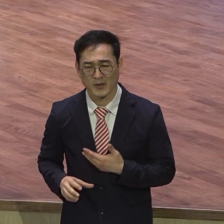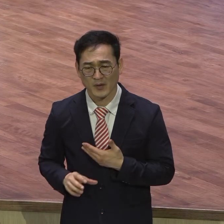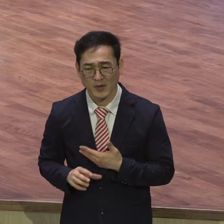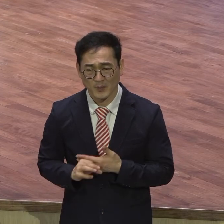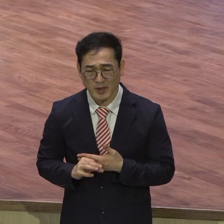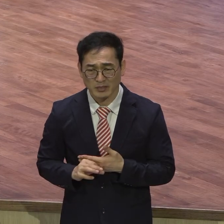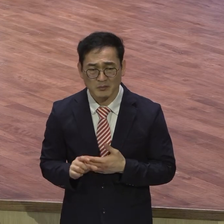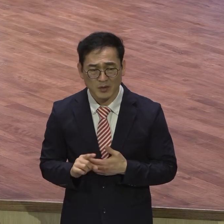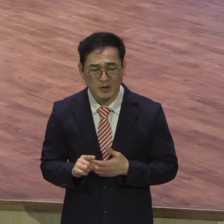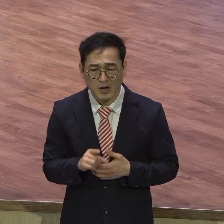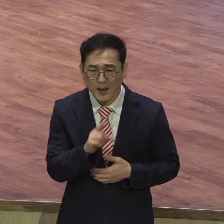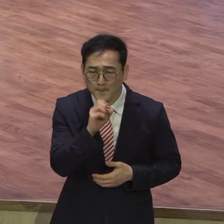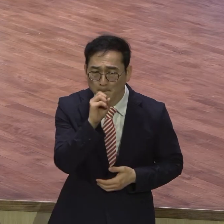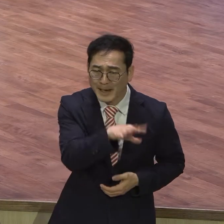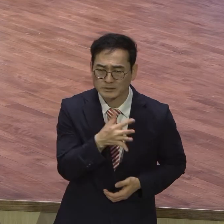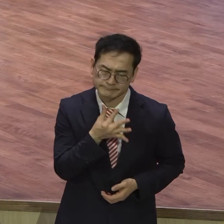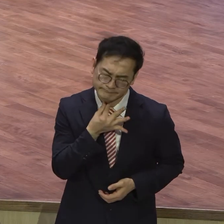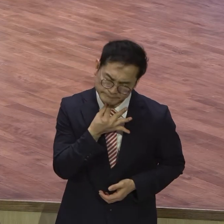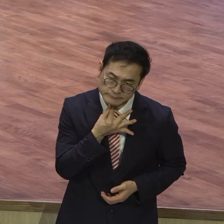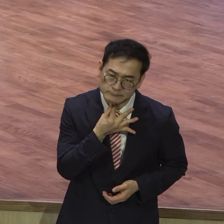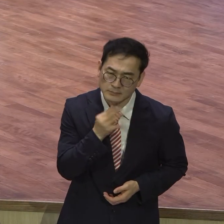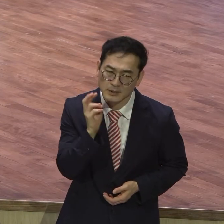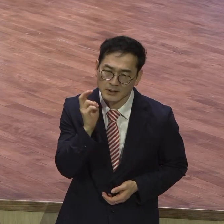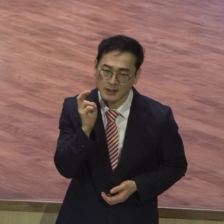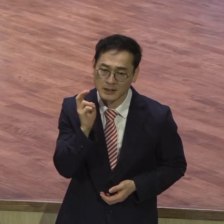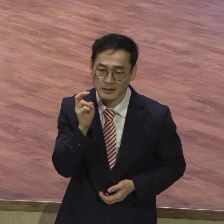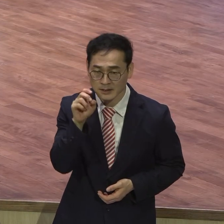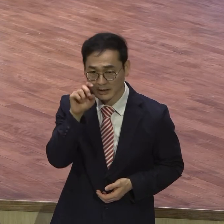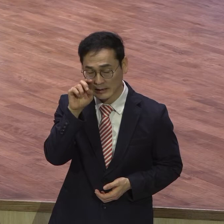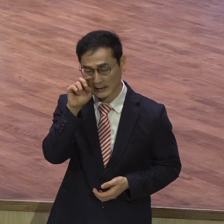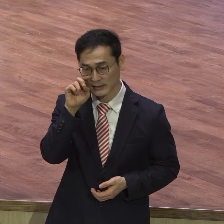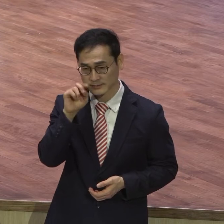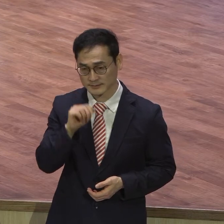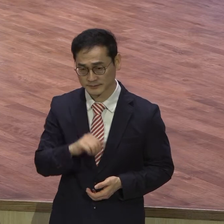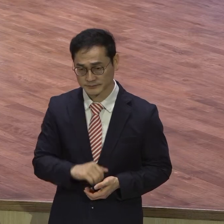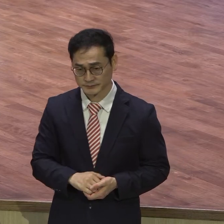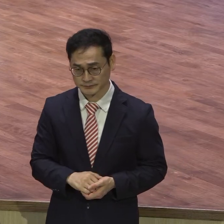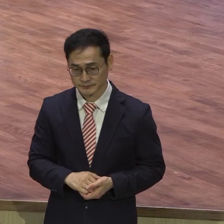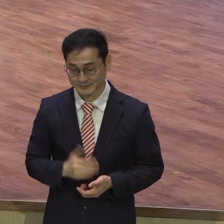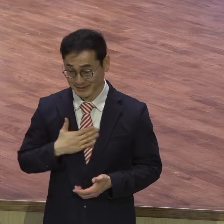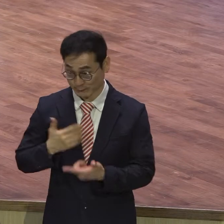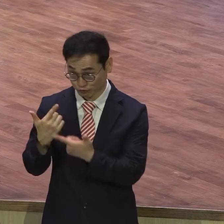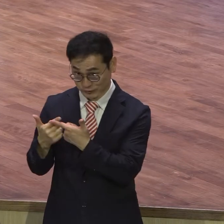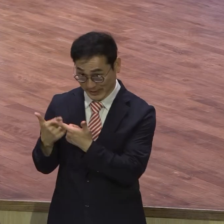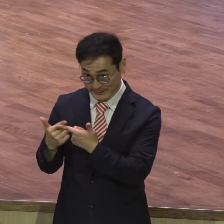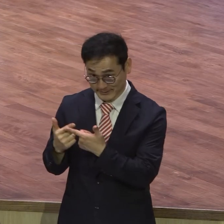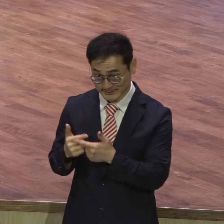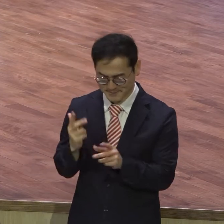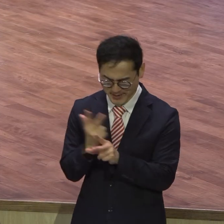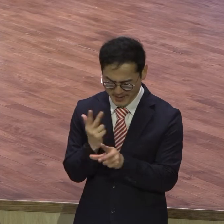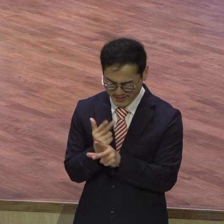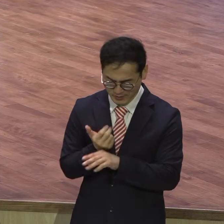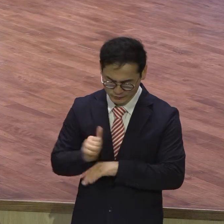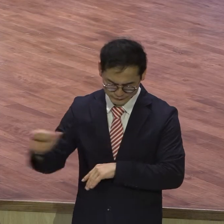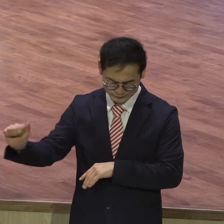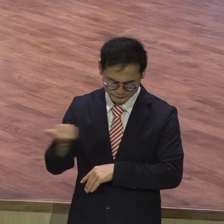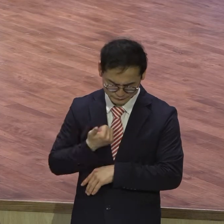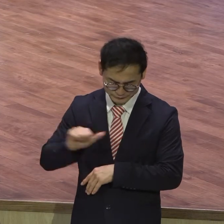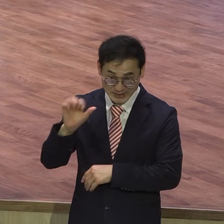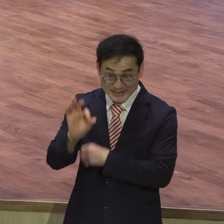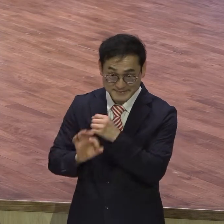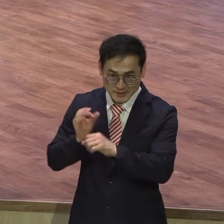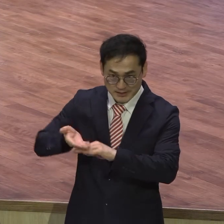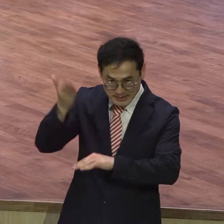천금만금라도 열어서 말을 해야 돼요 저는 부산으로 매주일을 그렇게 한